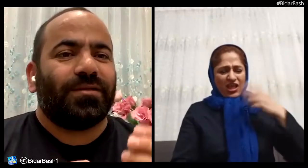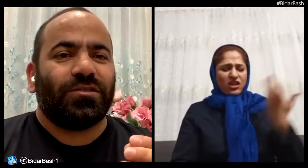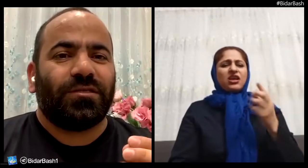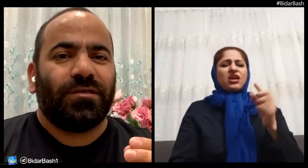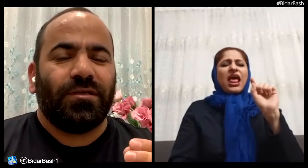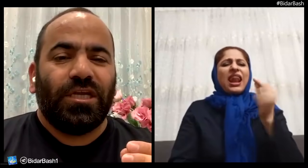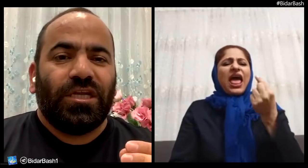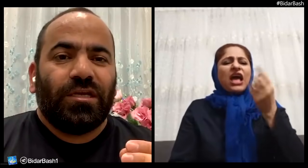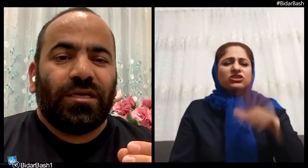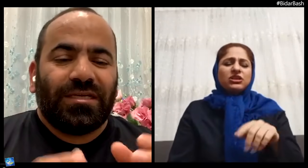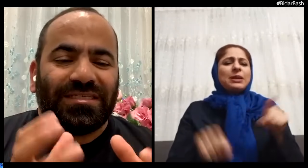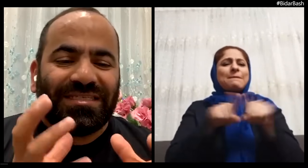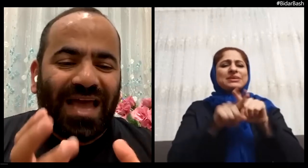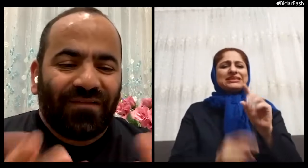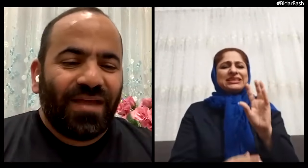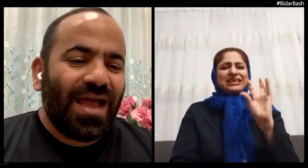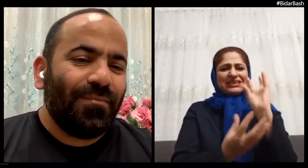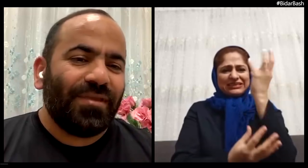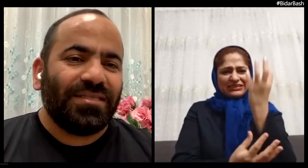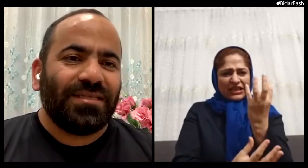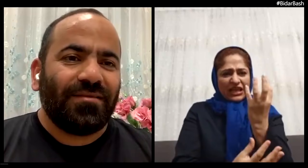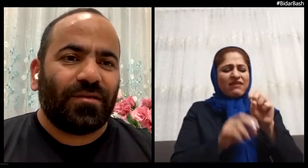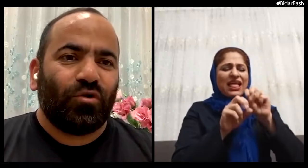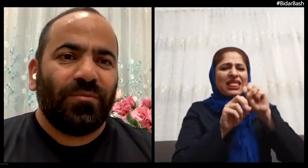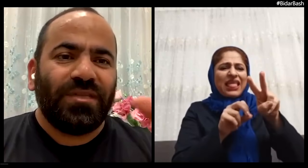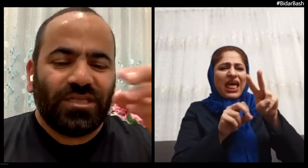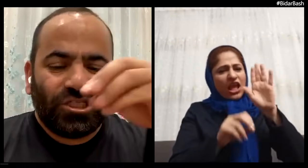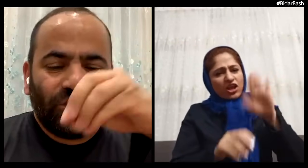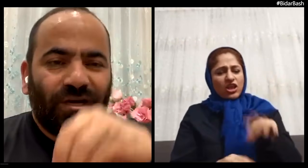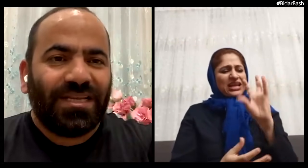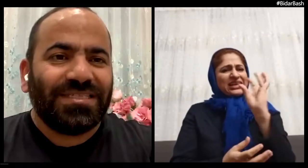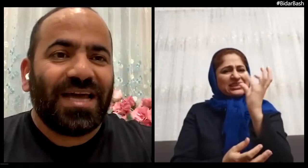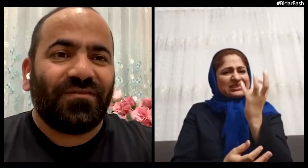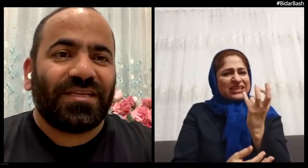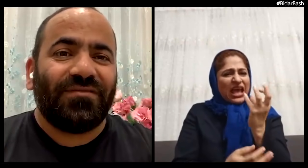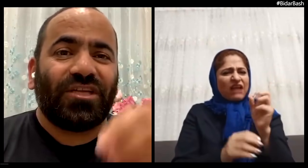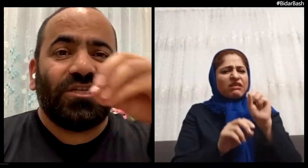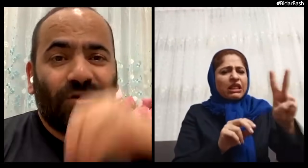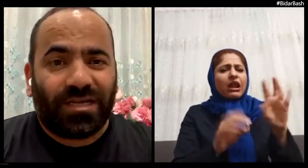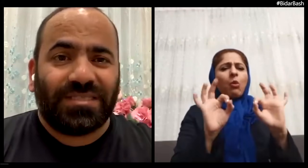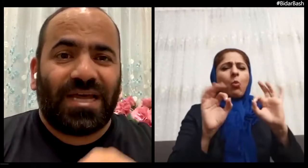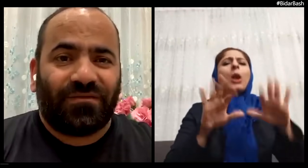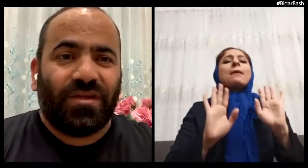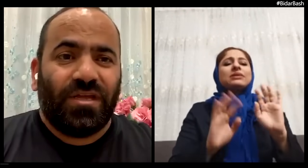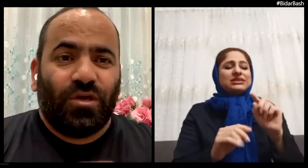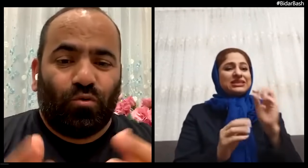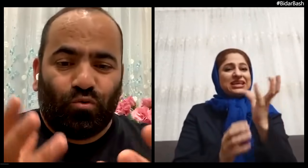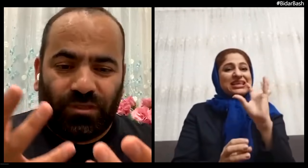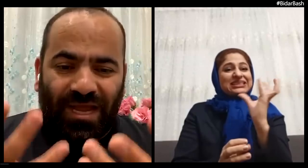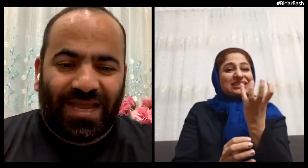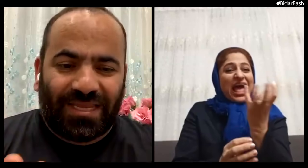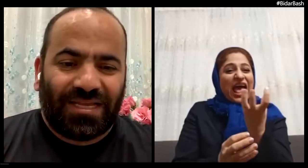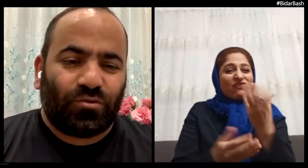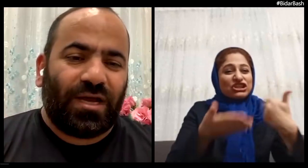ترک برداشته. ظرف اهمیت نداره، مهم اینه که چی داخل ظرف ریخته و کی داخل ظرف